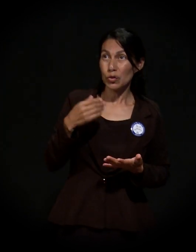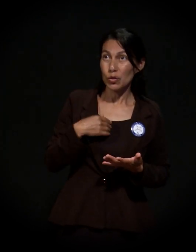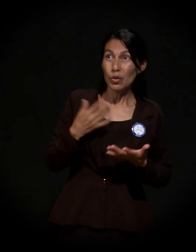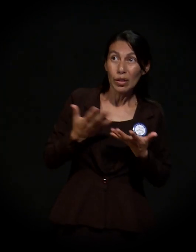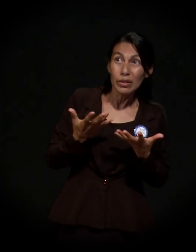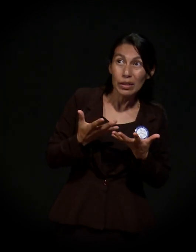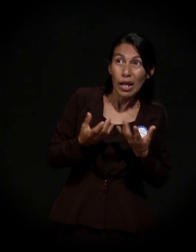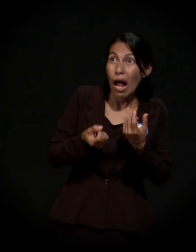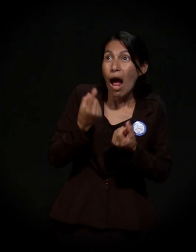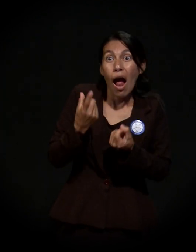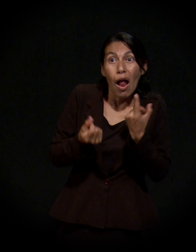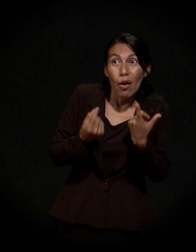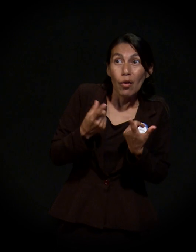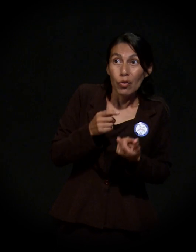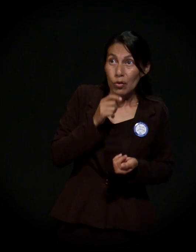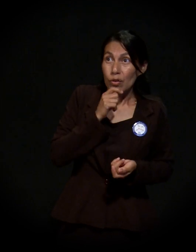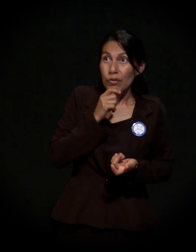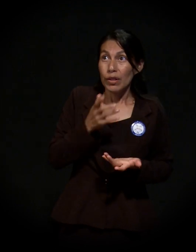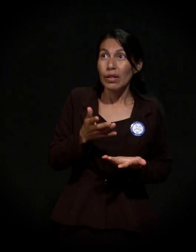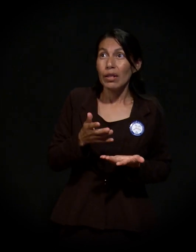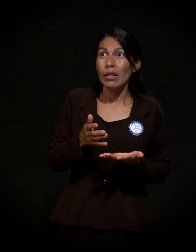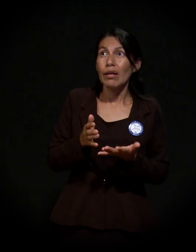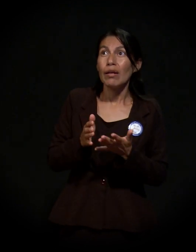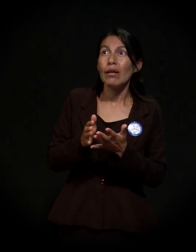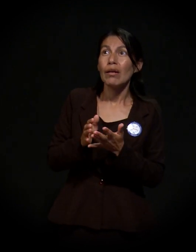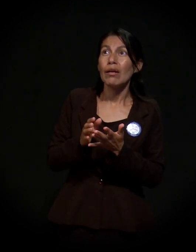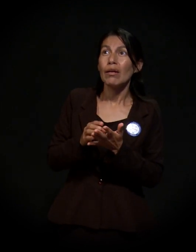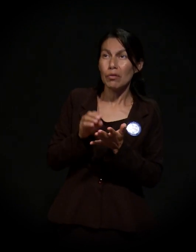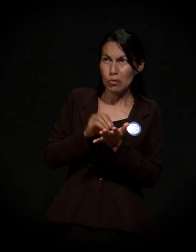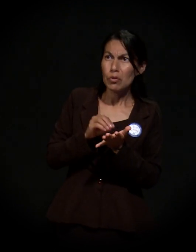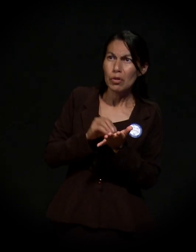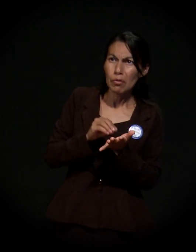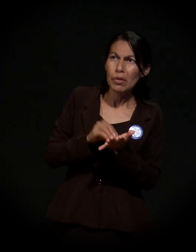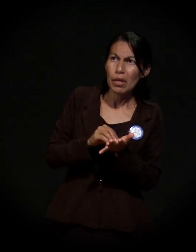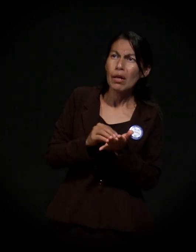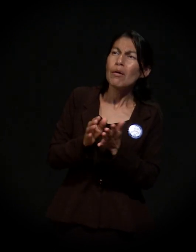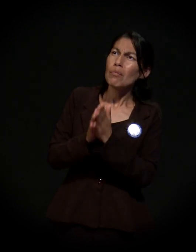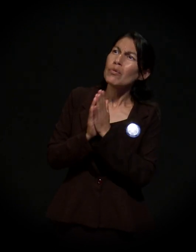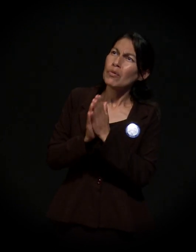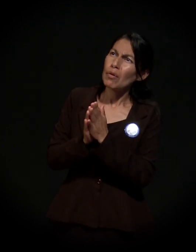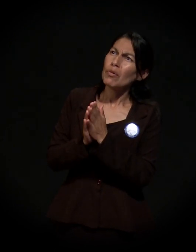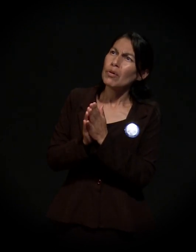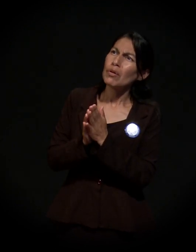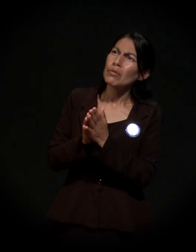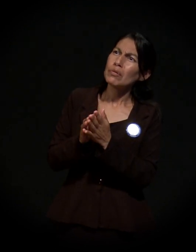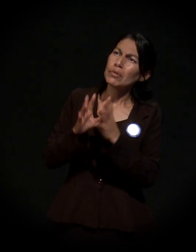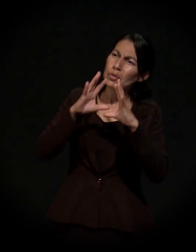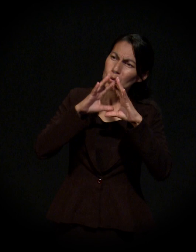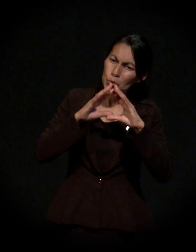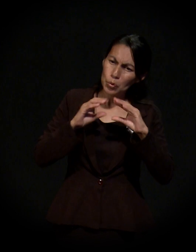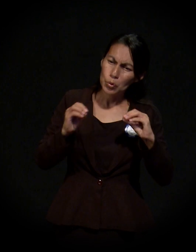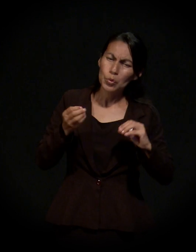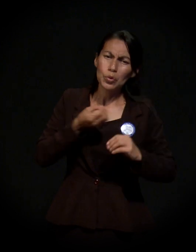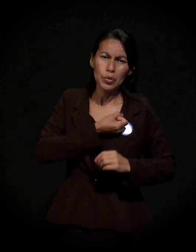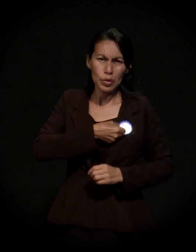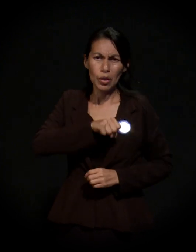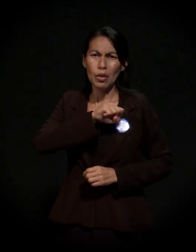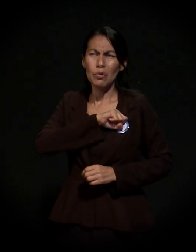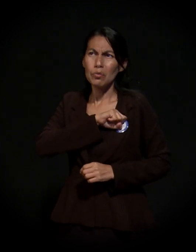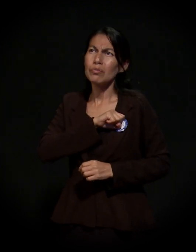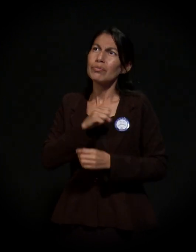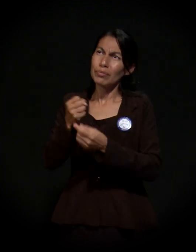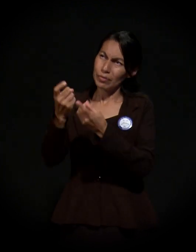ti, dame sanidad. Y de eso, pues ya son varios años, desde el 97 a Amén. la